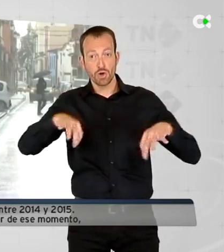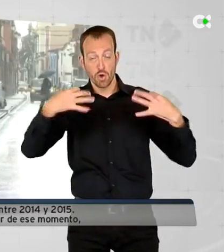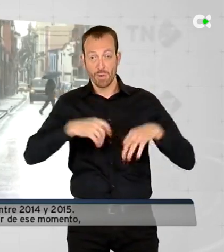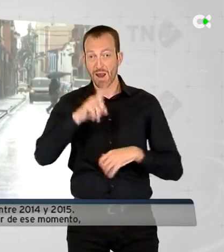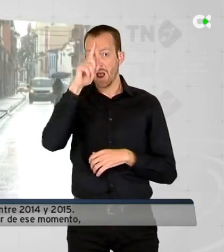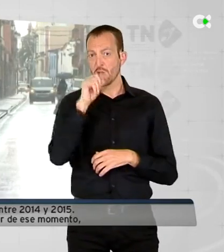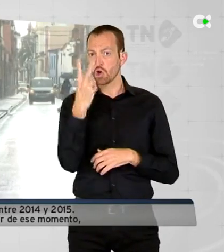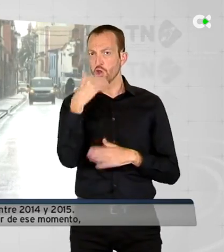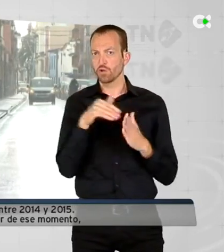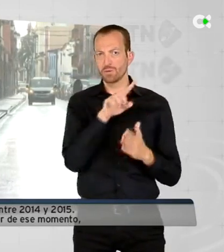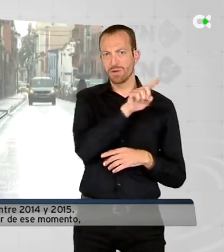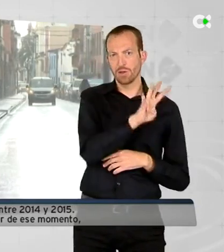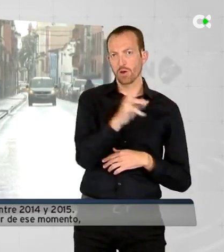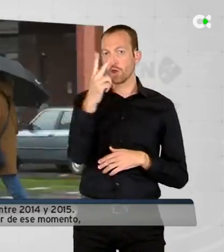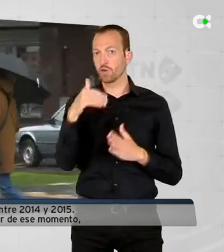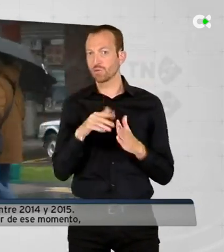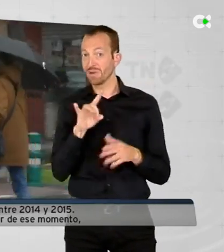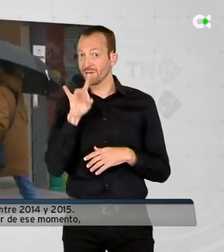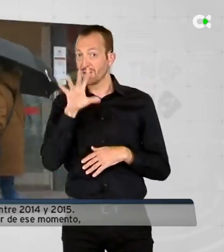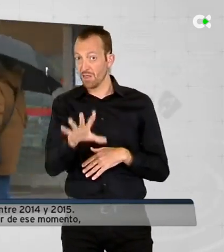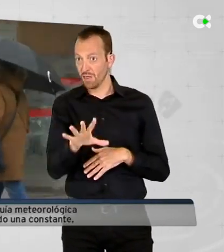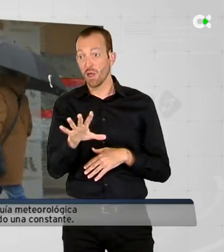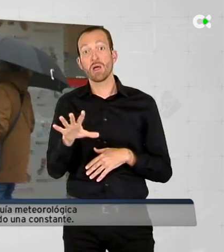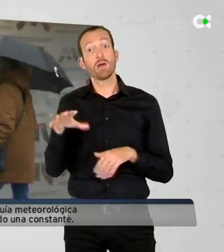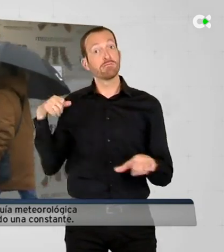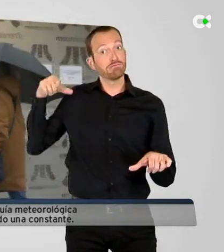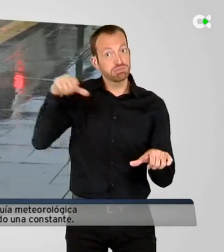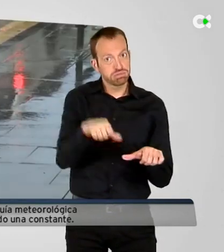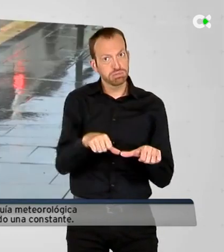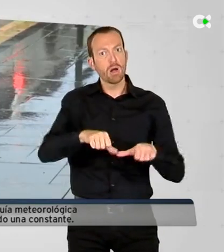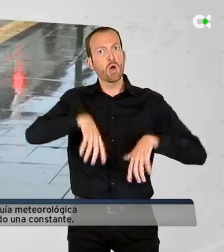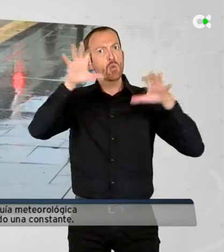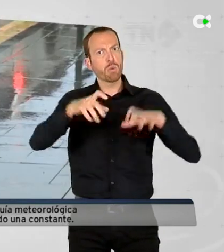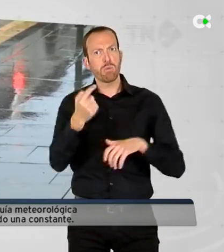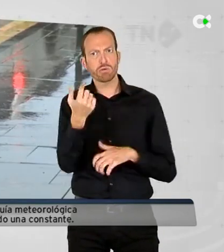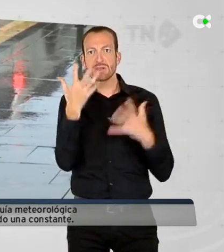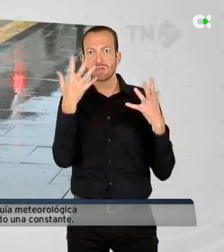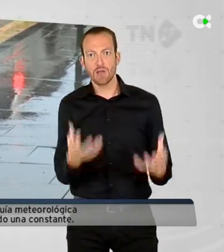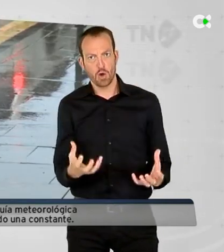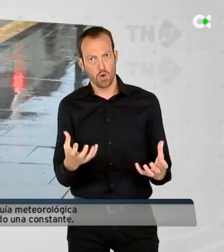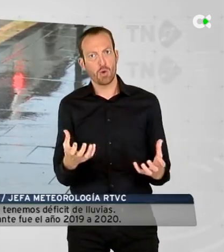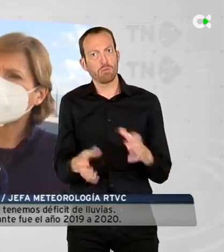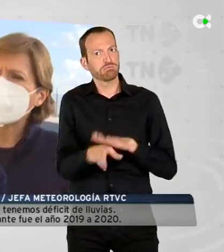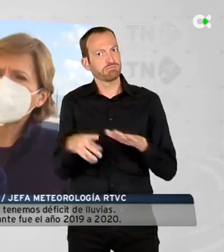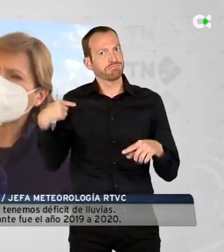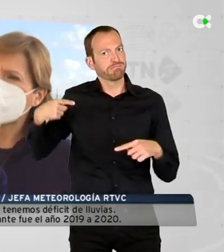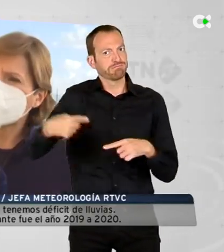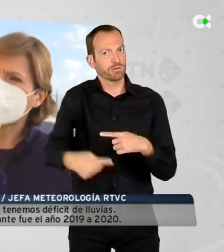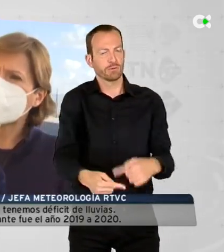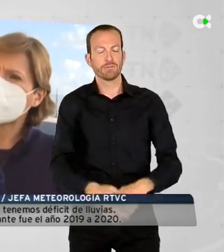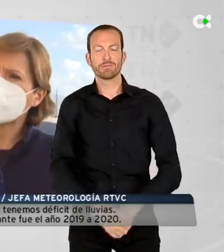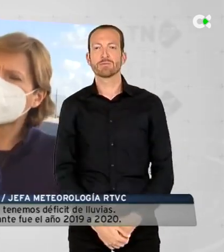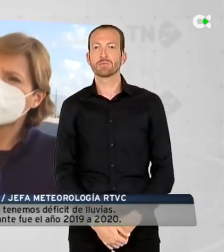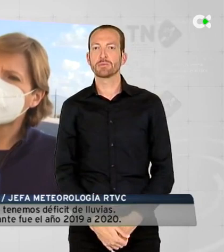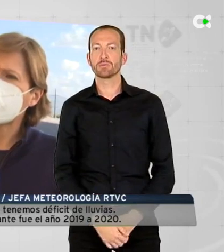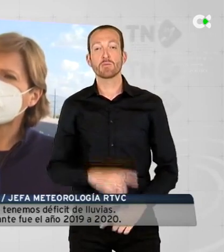entre 2014 y 2015. A partir de ese momento, la sequía meteorológica ha sido una constante. Todos los años tenemos